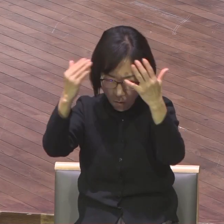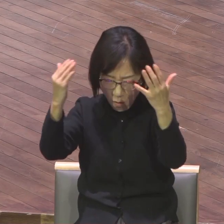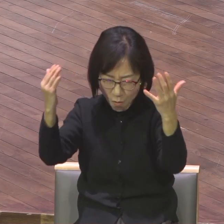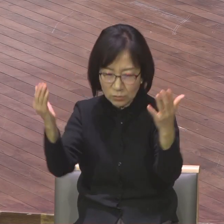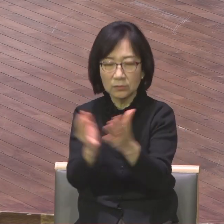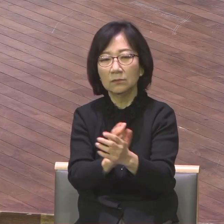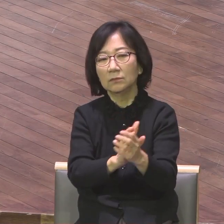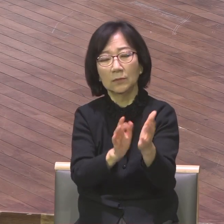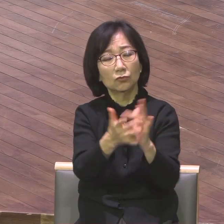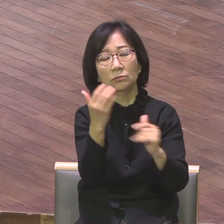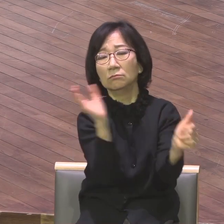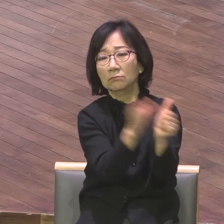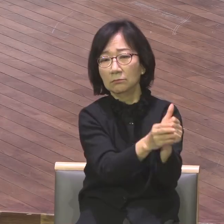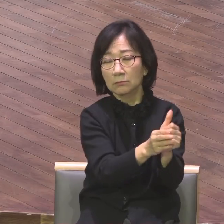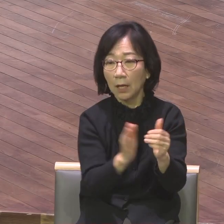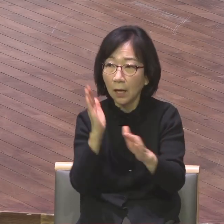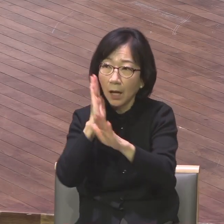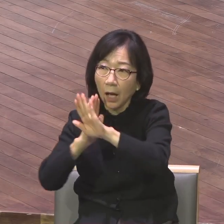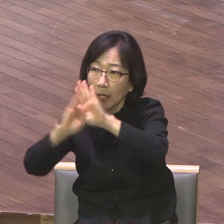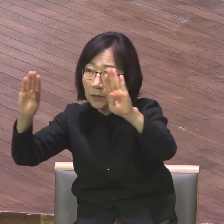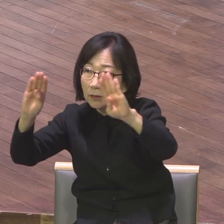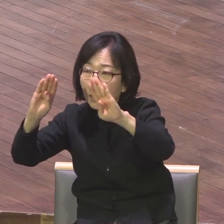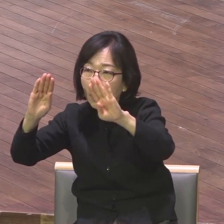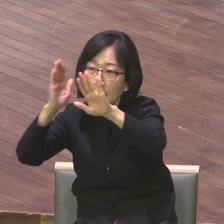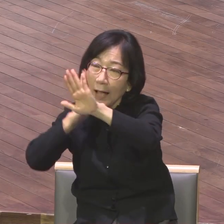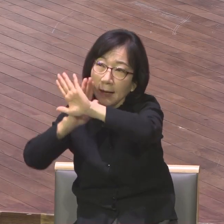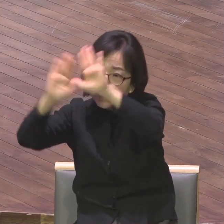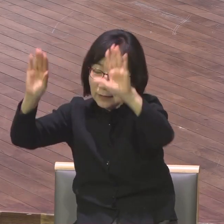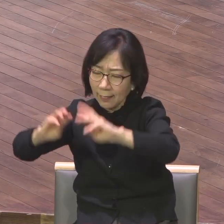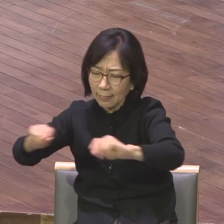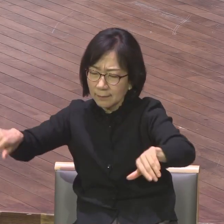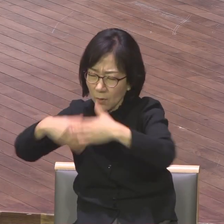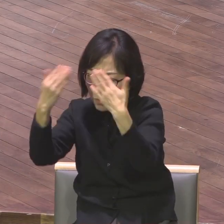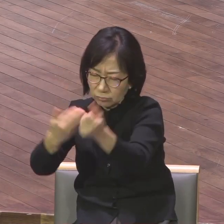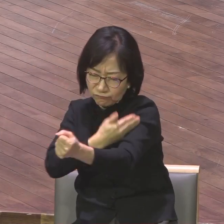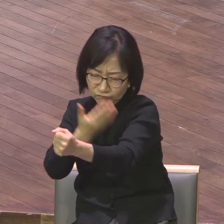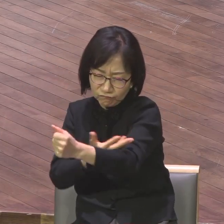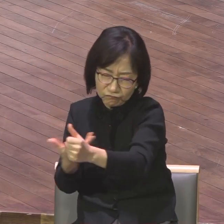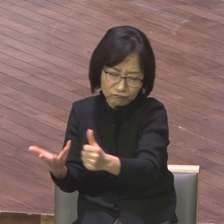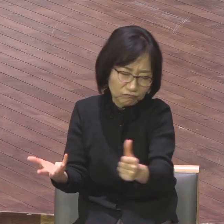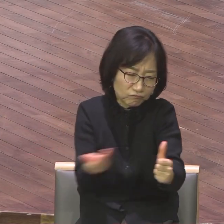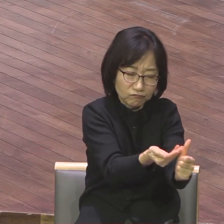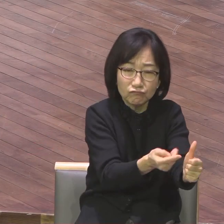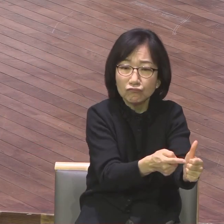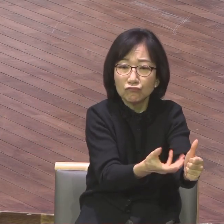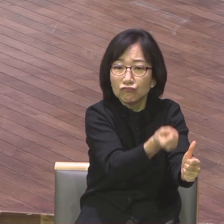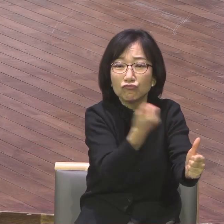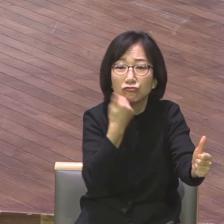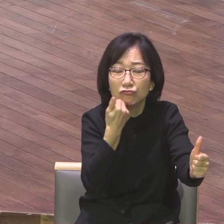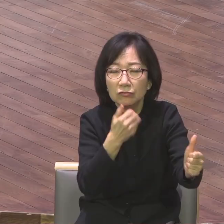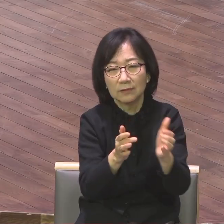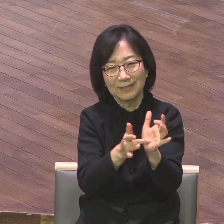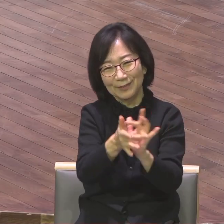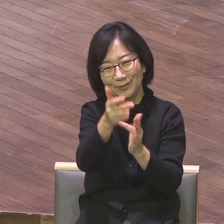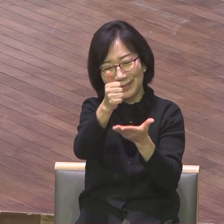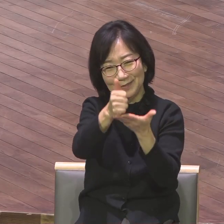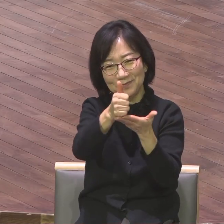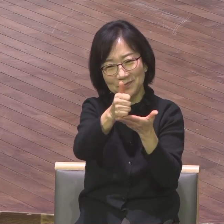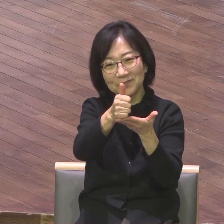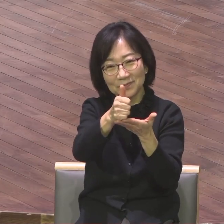하늘과 땅의 모든 권세를 가지신 분이 예수 그리스도다. 특별히 36절에 보면